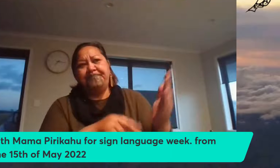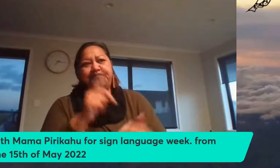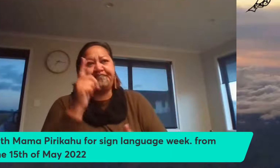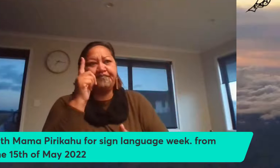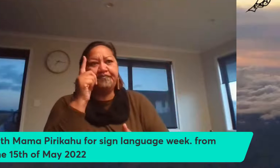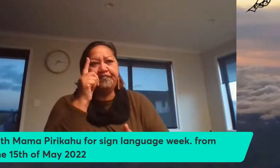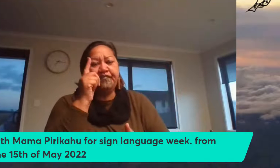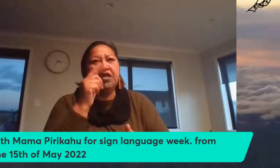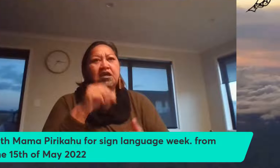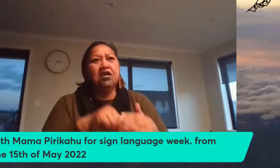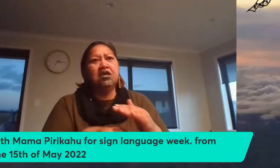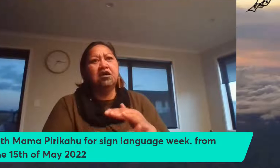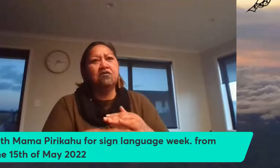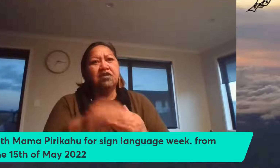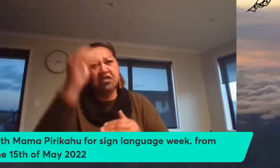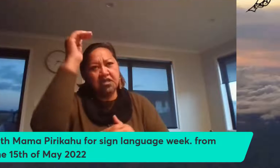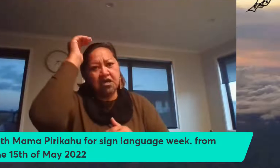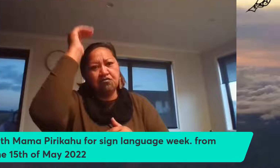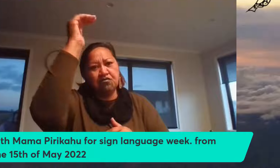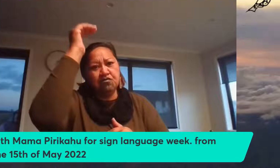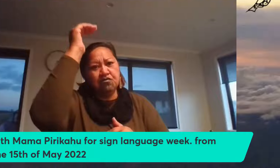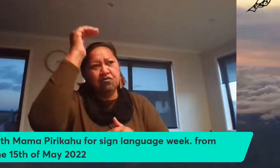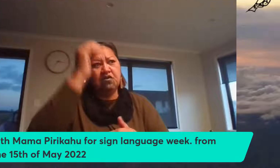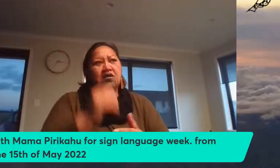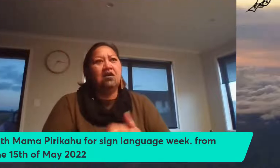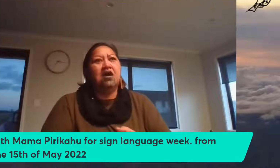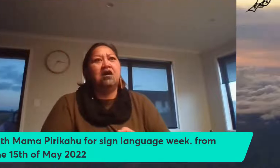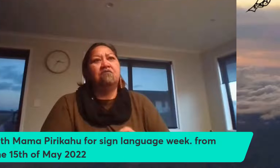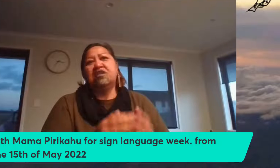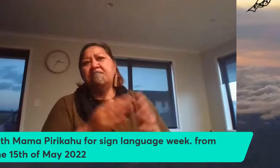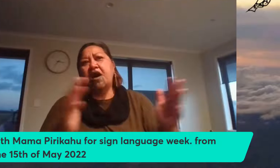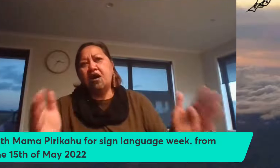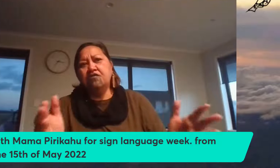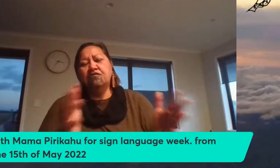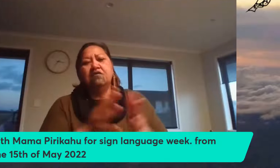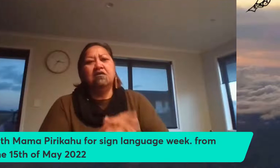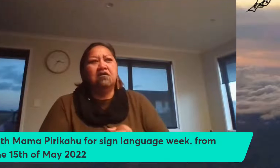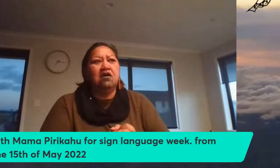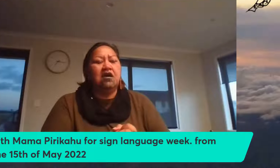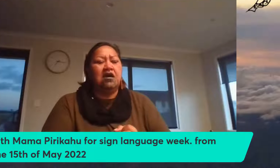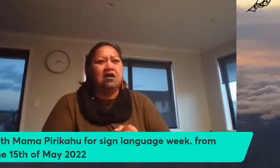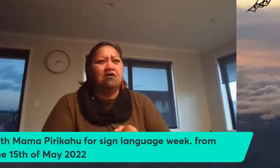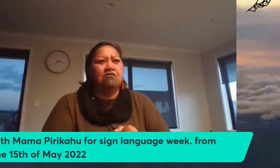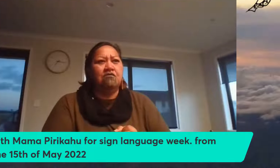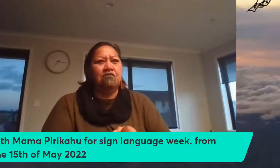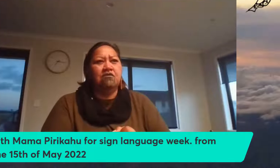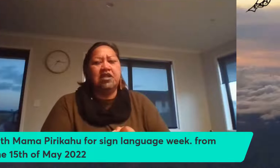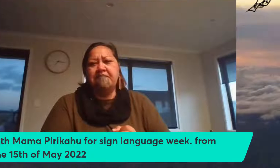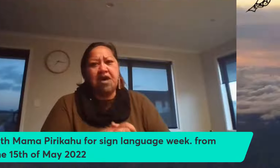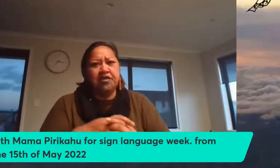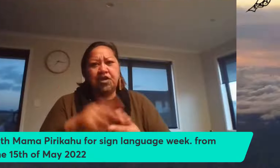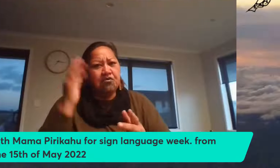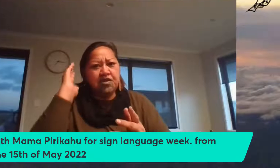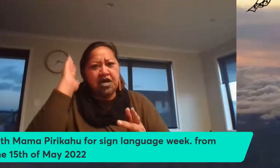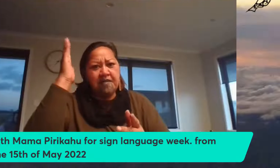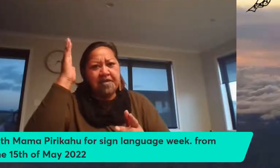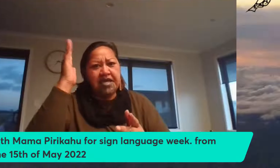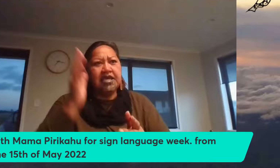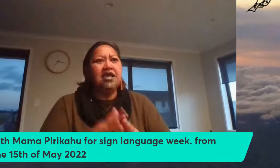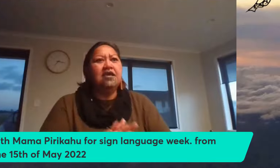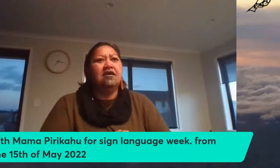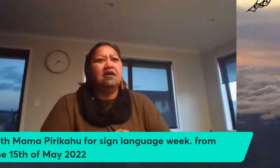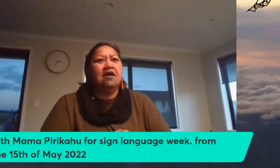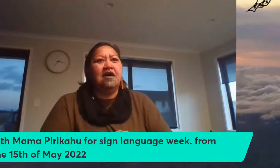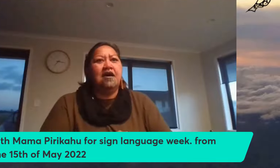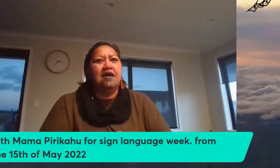ako, I raro I te tā uu o te maau, o te mātauranga